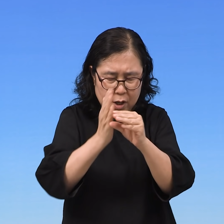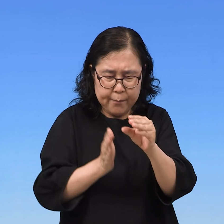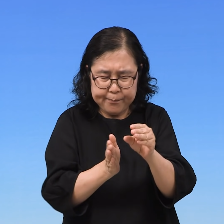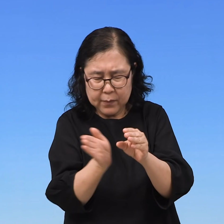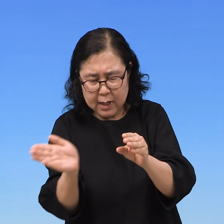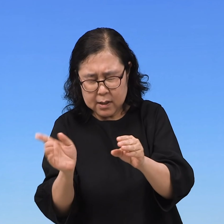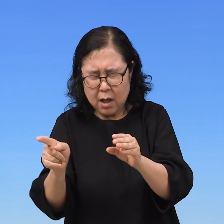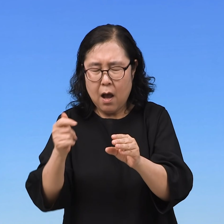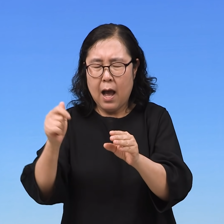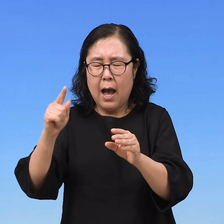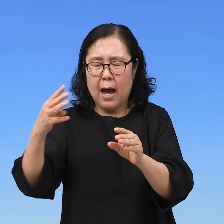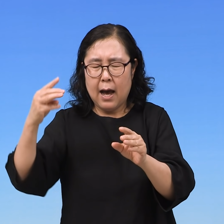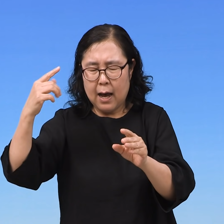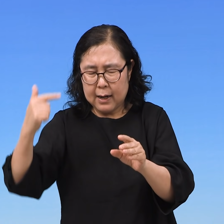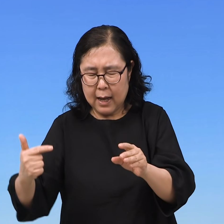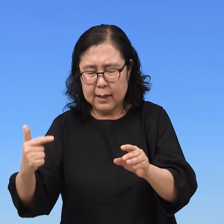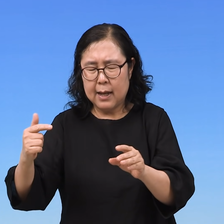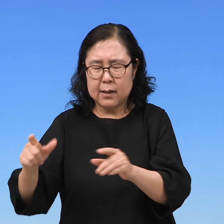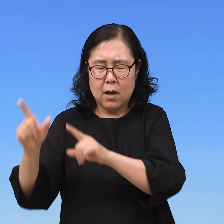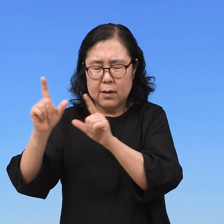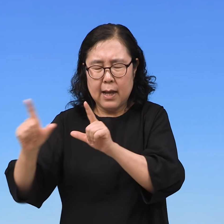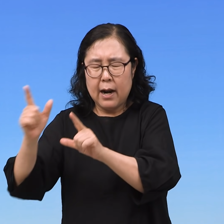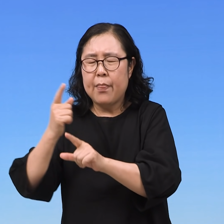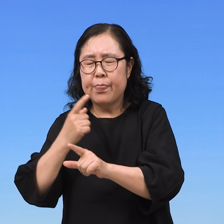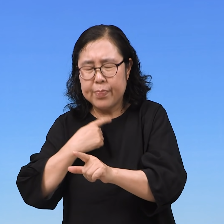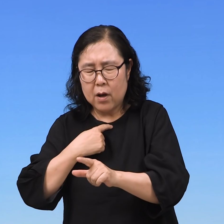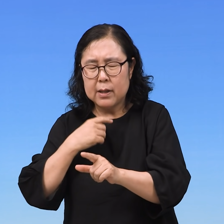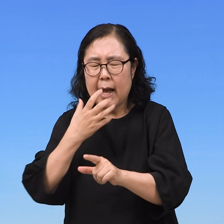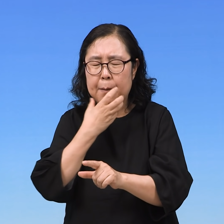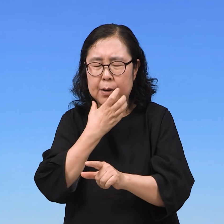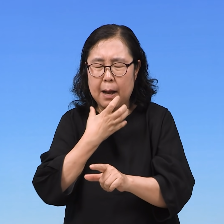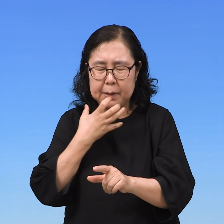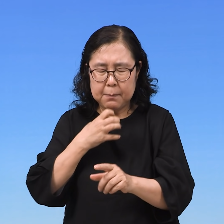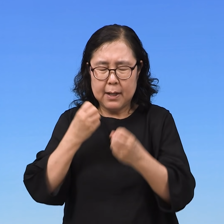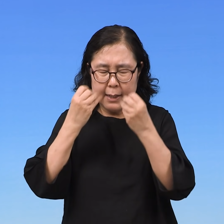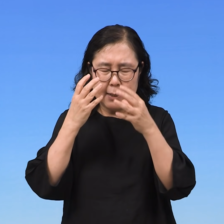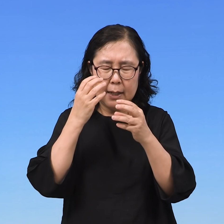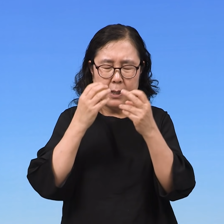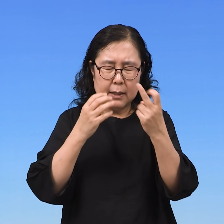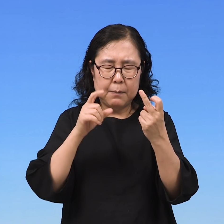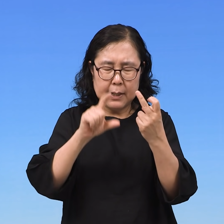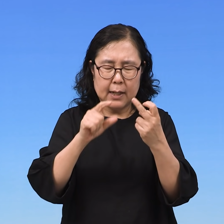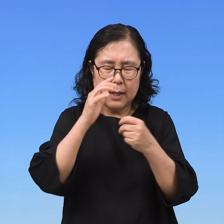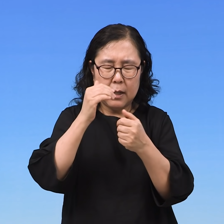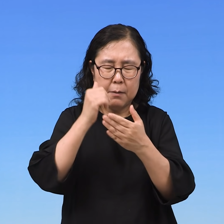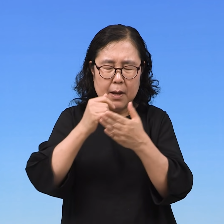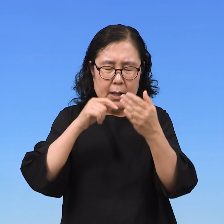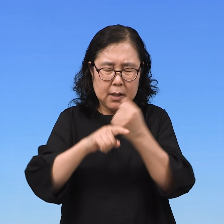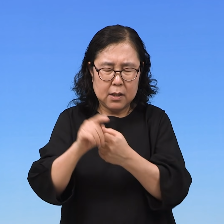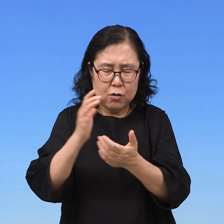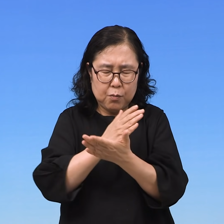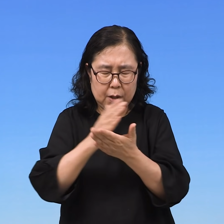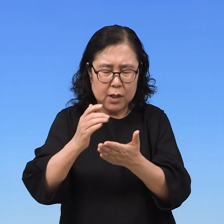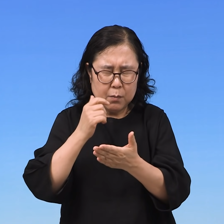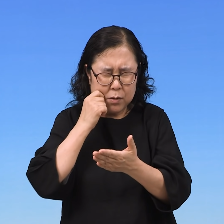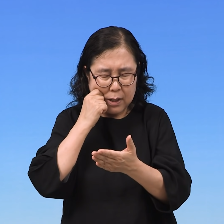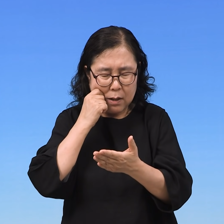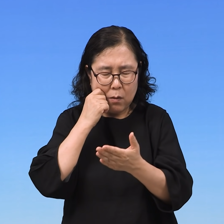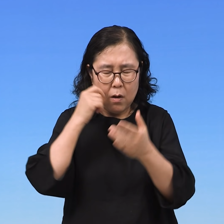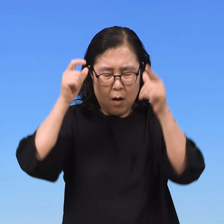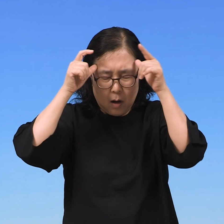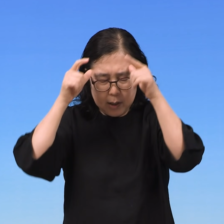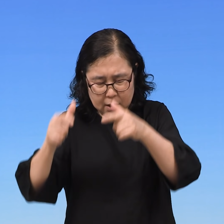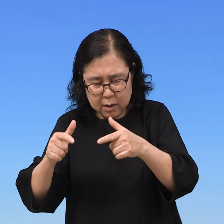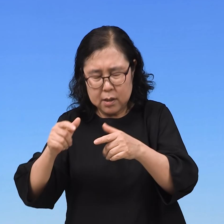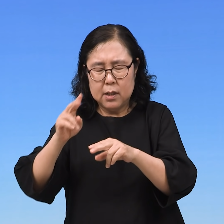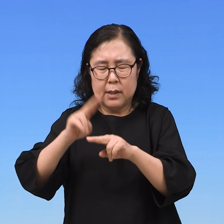머물러 있던 너무나 미숙했던 아브라함인데, 창세기 12장에서 하나님 뜻을 분별하지 못하고 어리석은